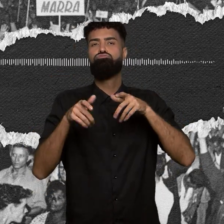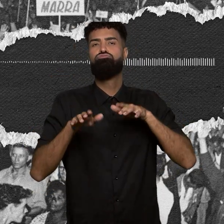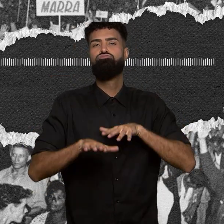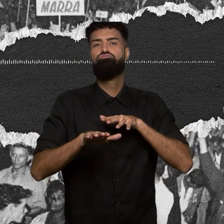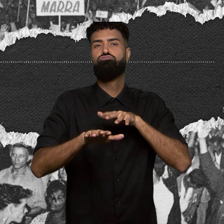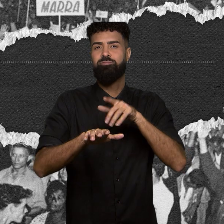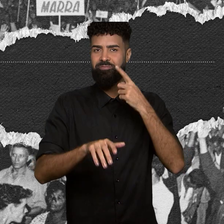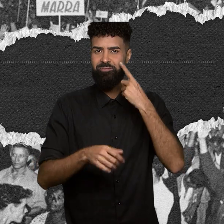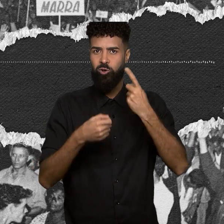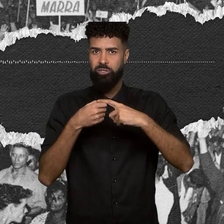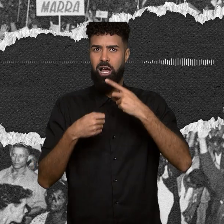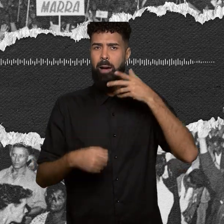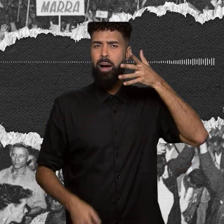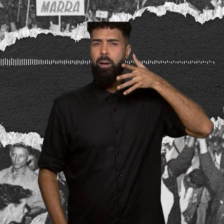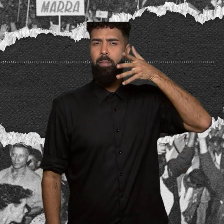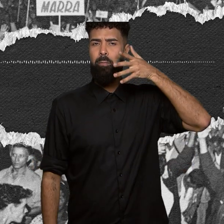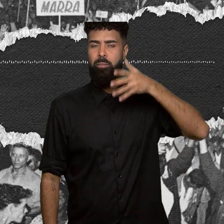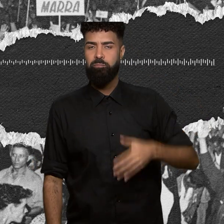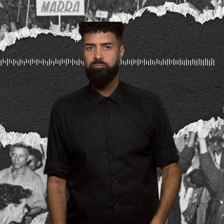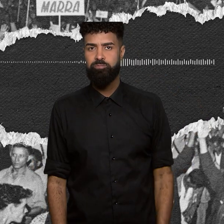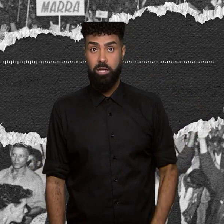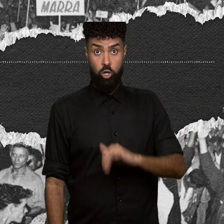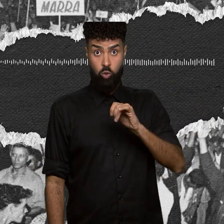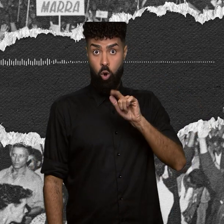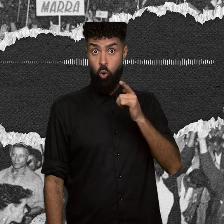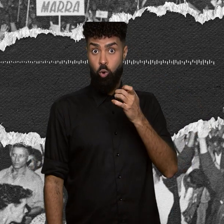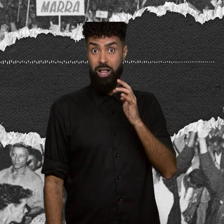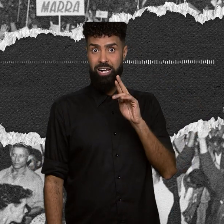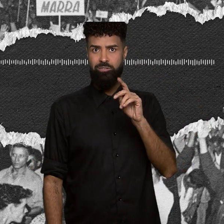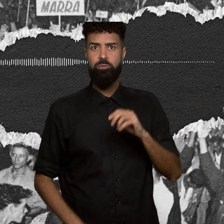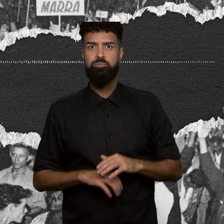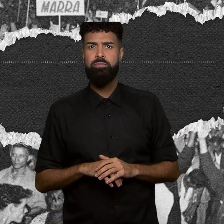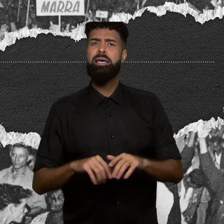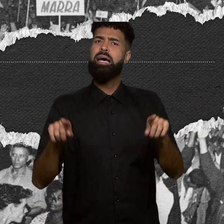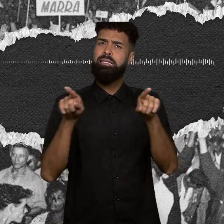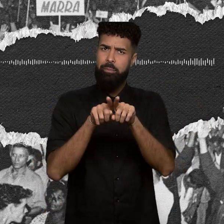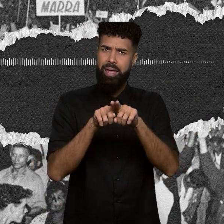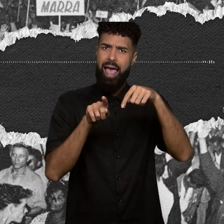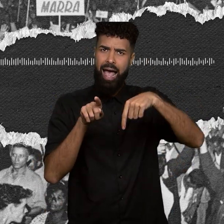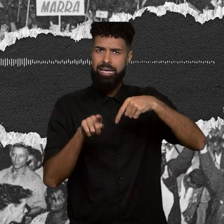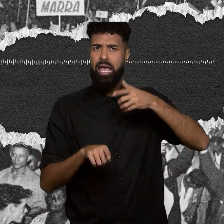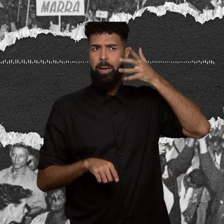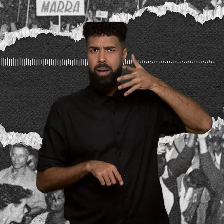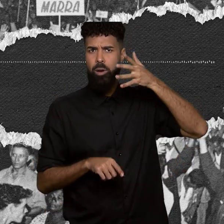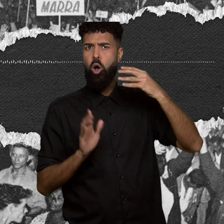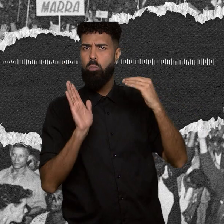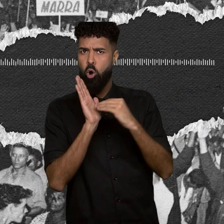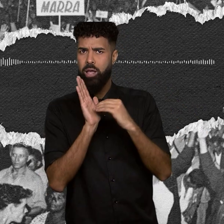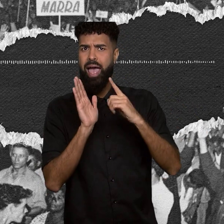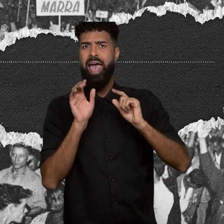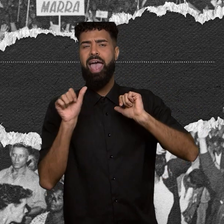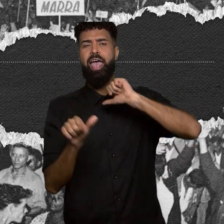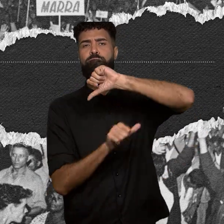Também está consignada nesta mensagem a reforma universitária,